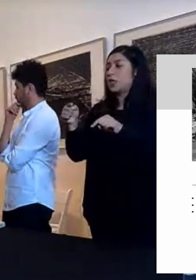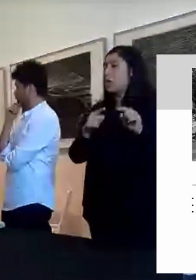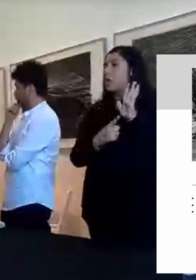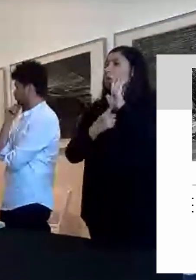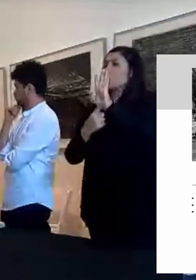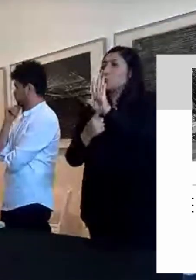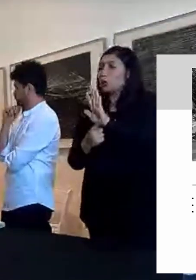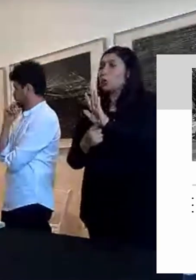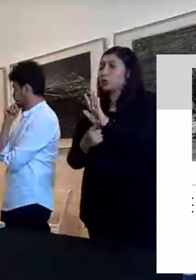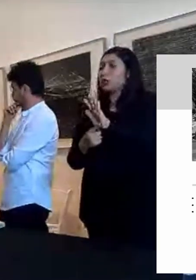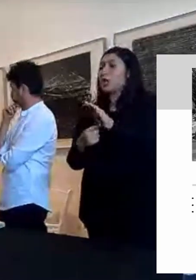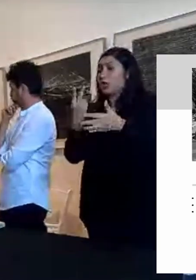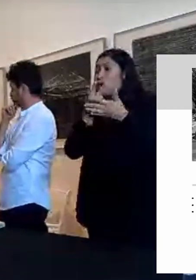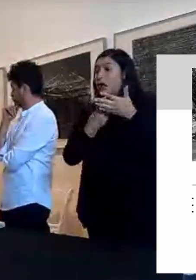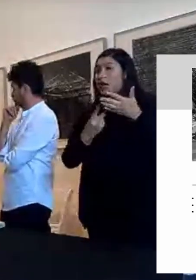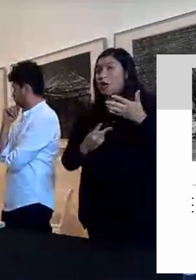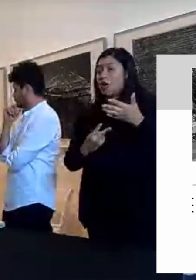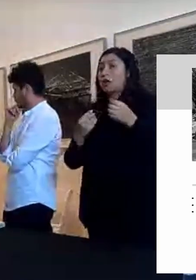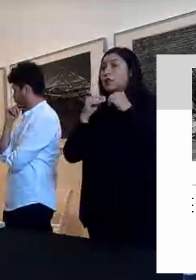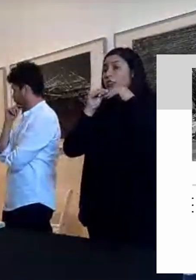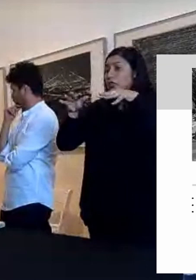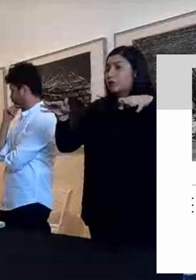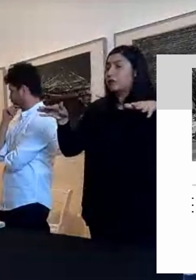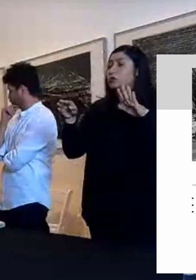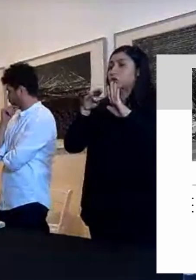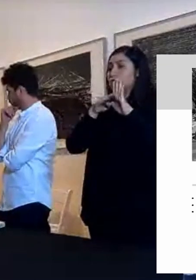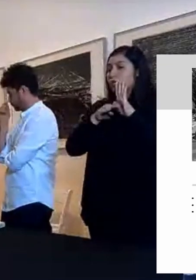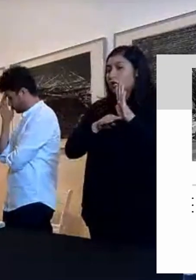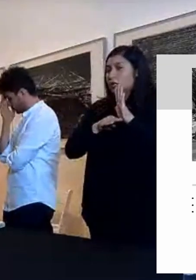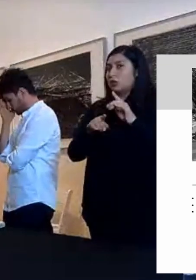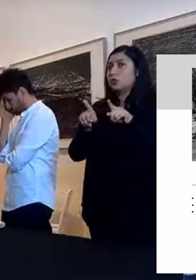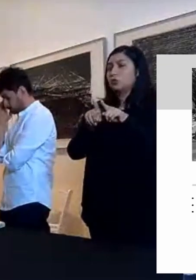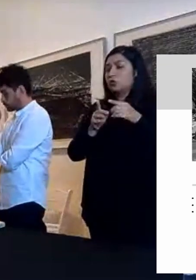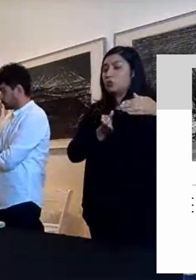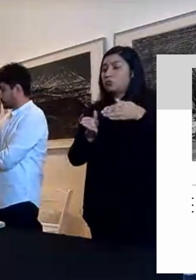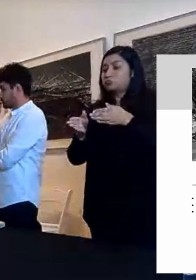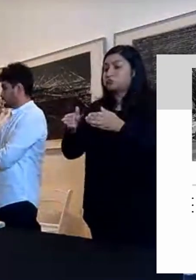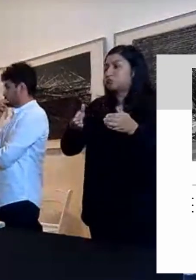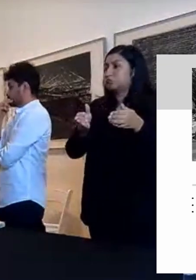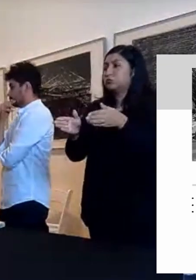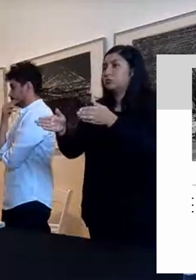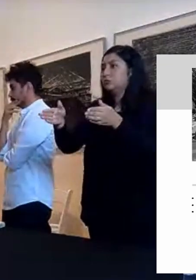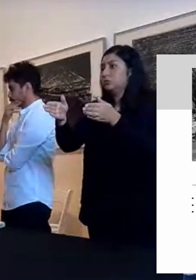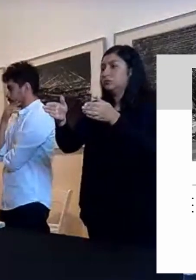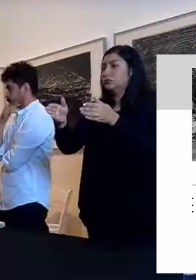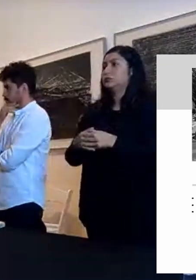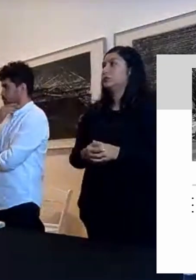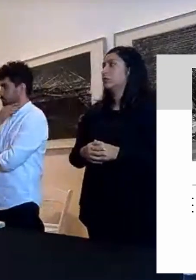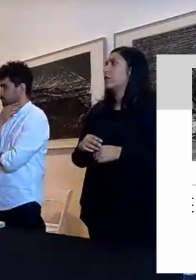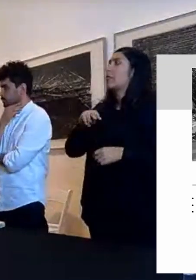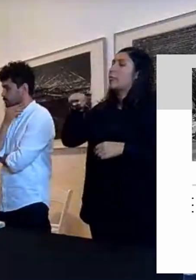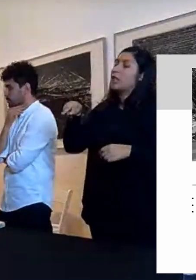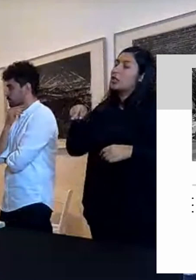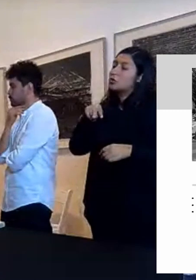oferta artística de manera conjunta, fortaleciendo la difusión del contenido como circuito. En principio, nosotros de alguna